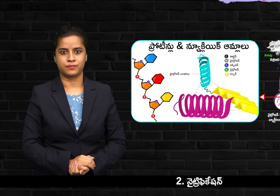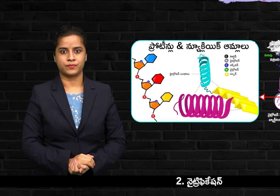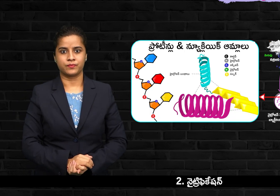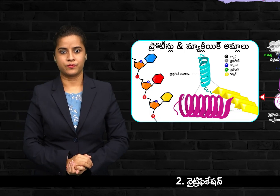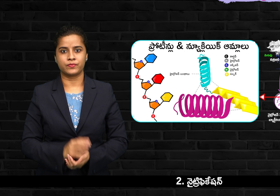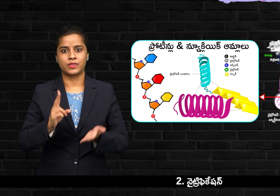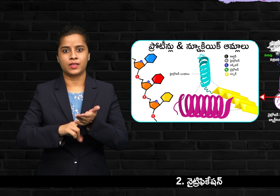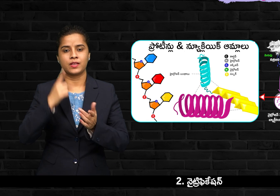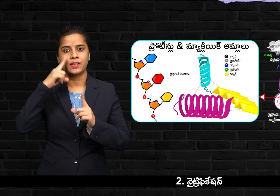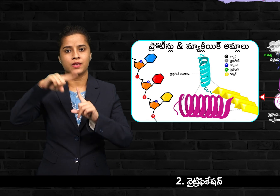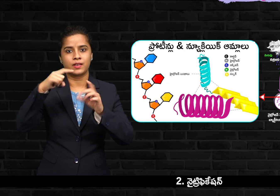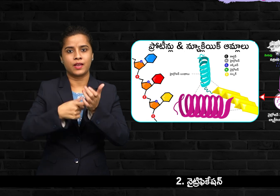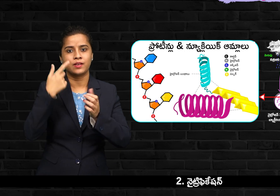2. నైట్రిఫికేషన్.